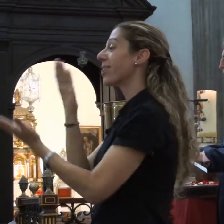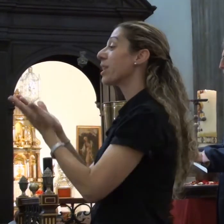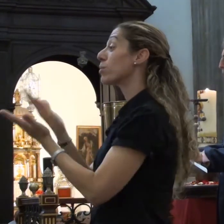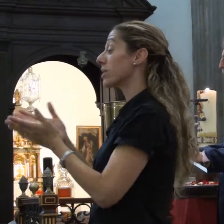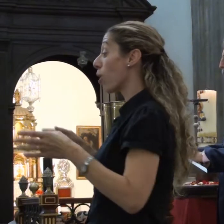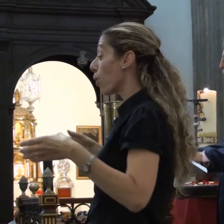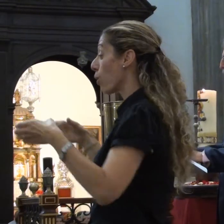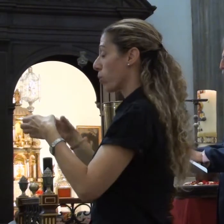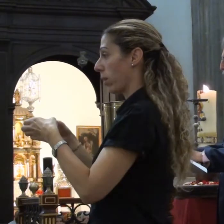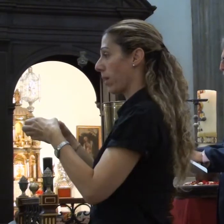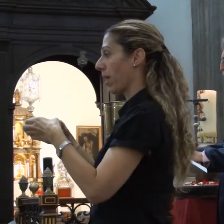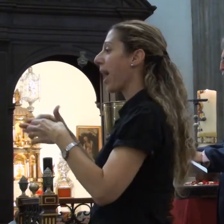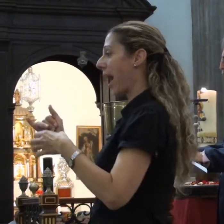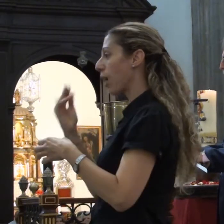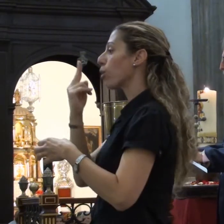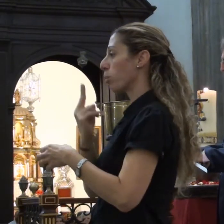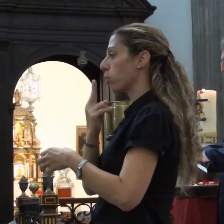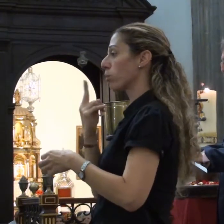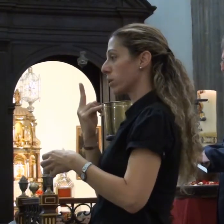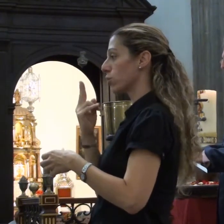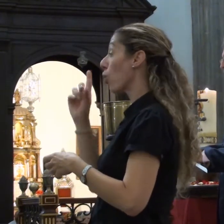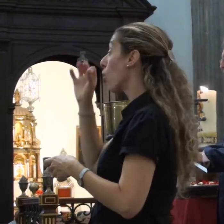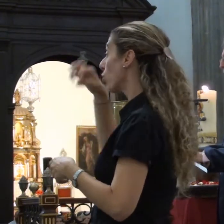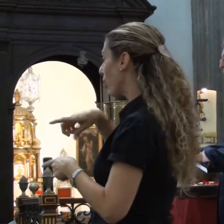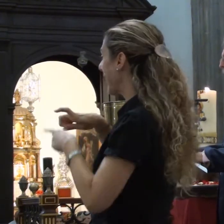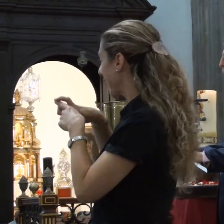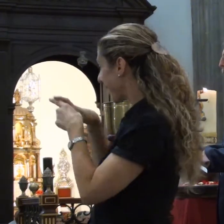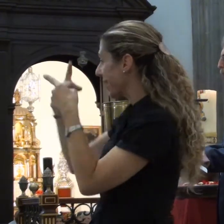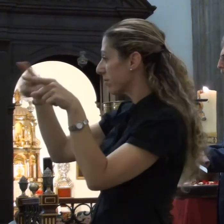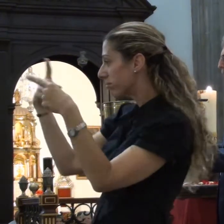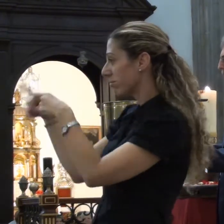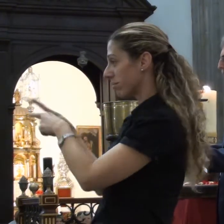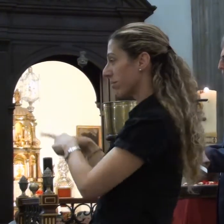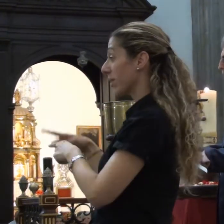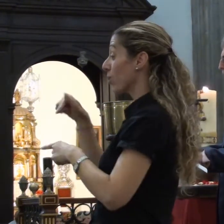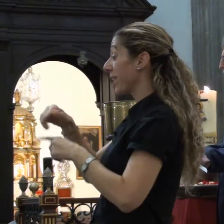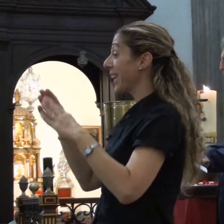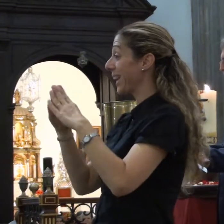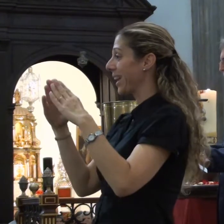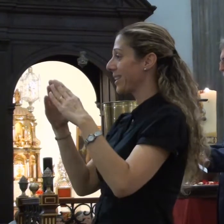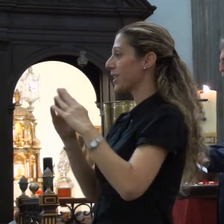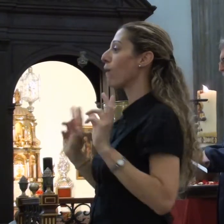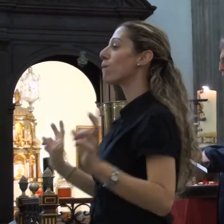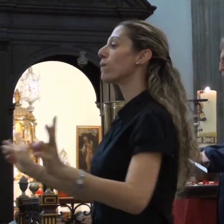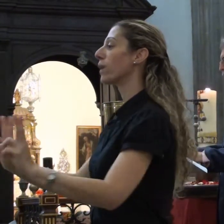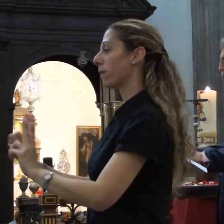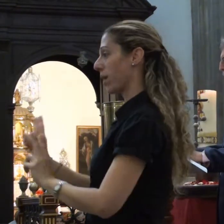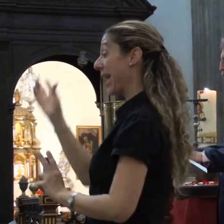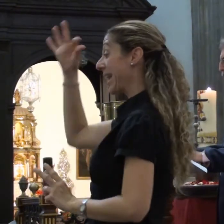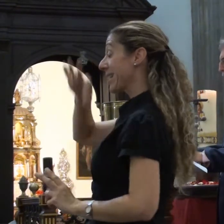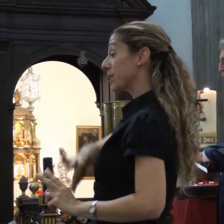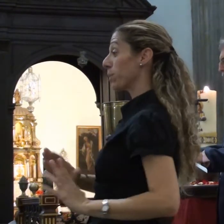se derrama con profusión sus dones nuestra iglesia está muy viva y el espíritu santo